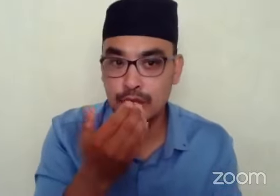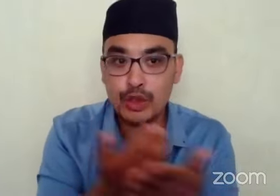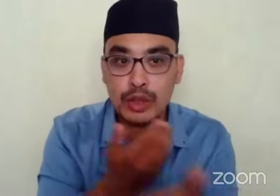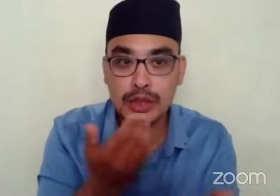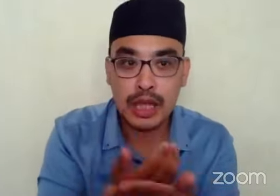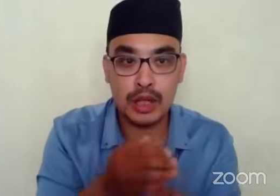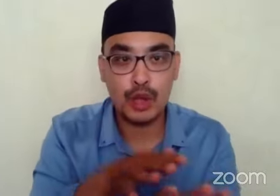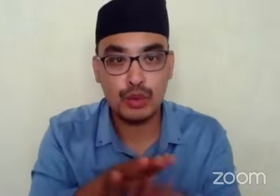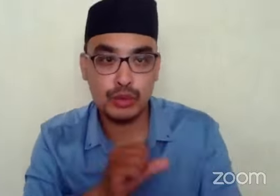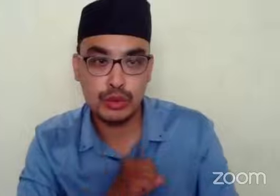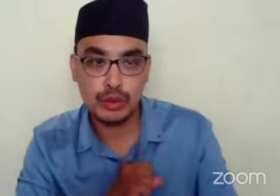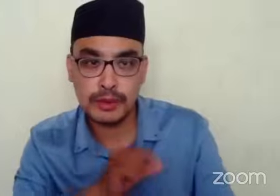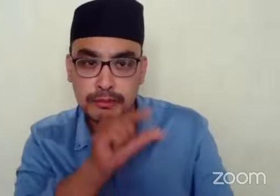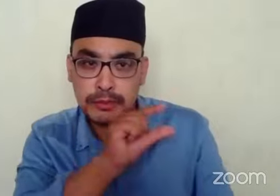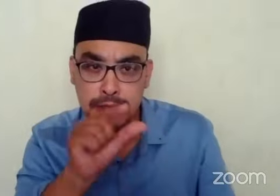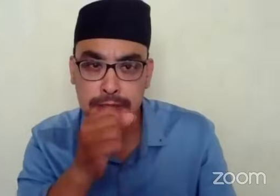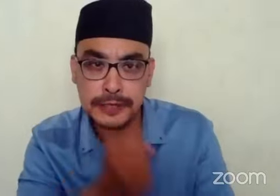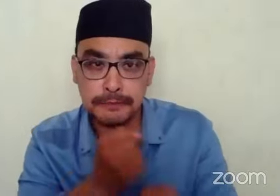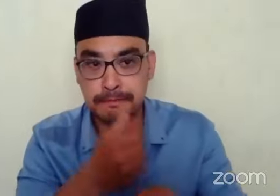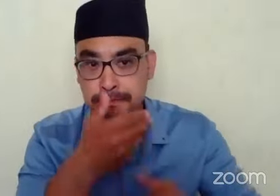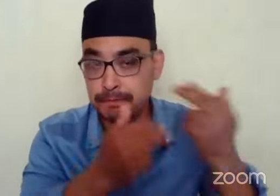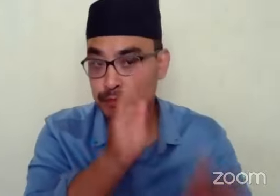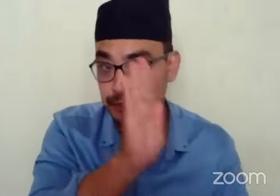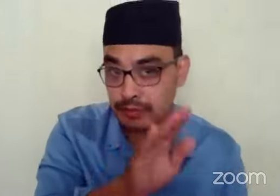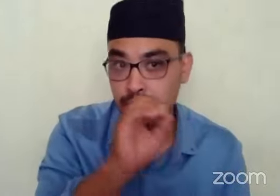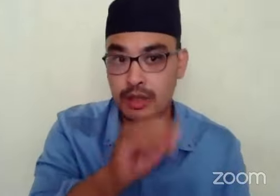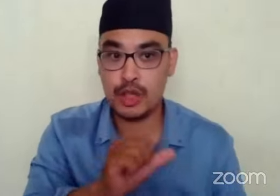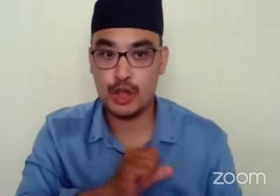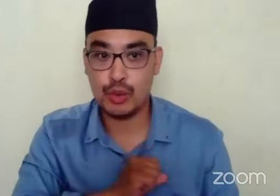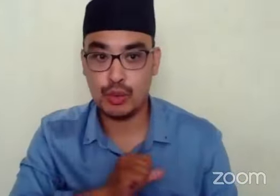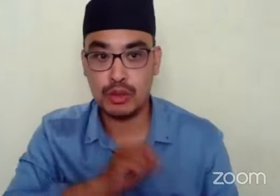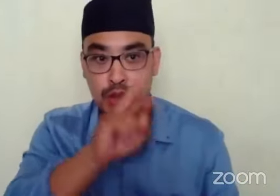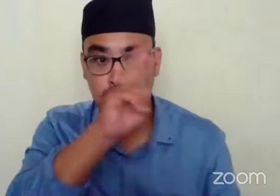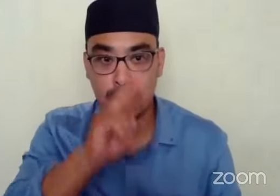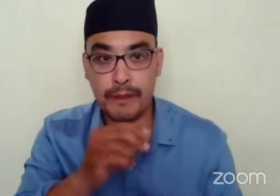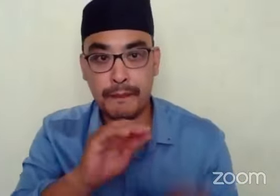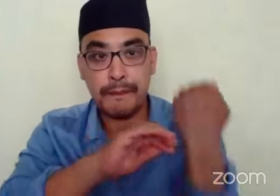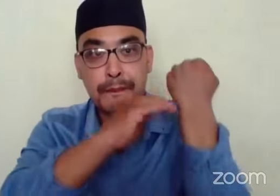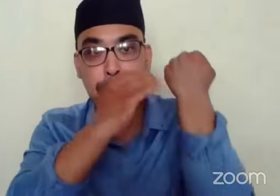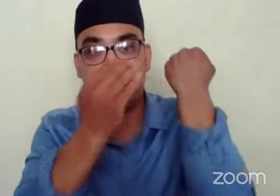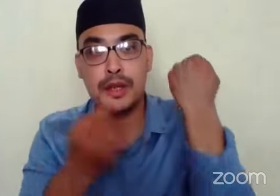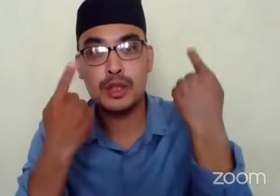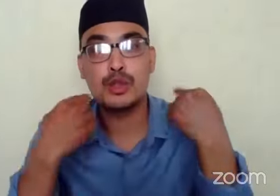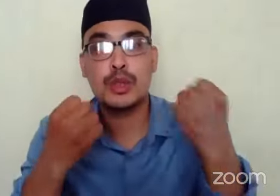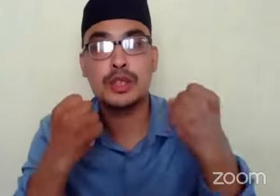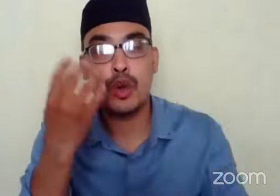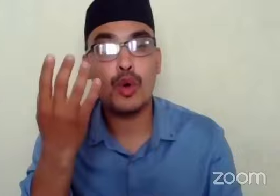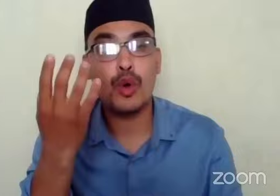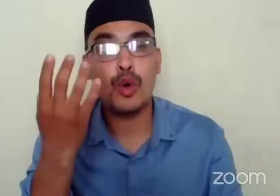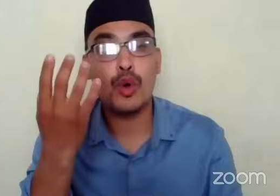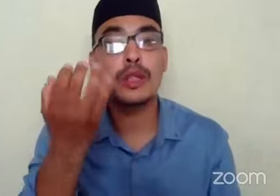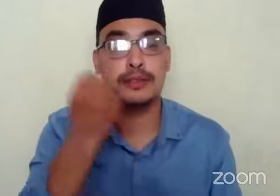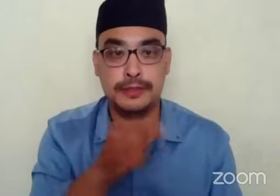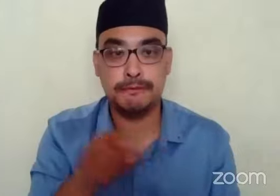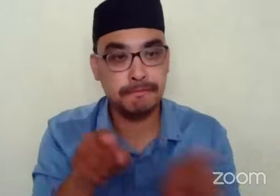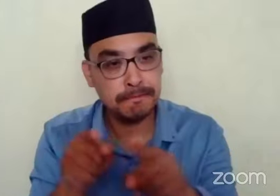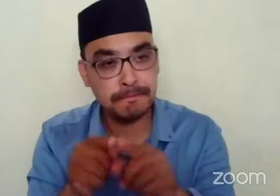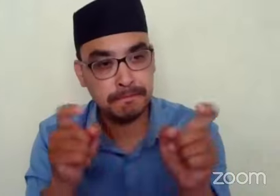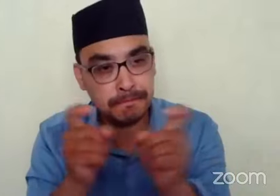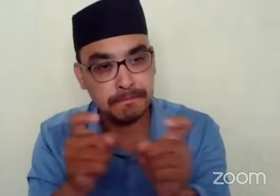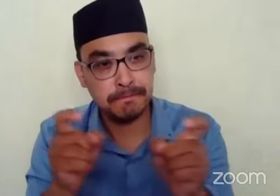तर यौन तथा प्रजनन स्वास्थ्य अधिकार भनेर कामहरू भनेर केही बहसहरू भए तापनि